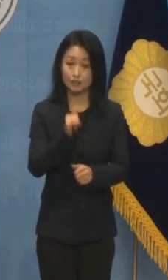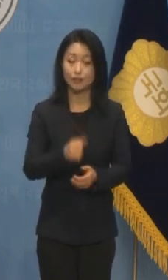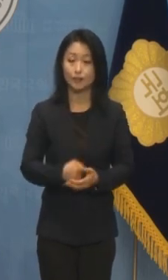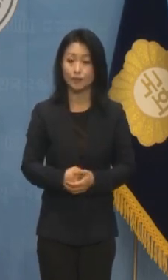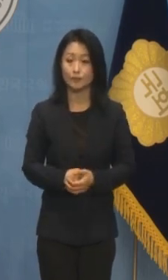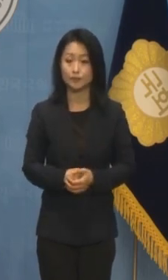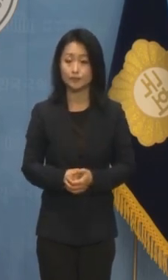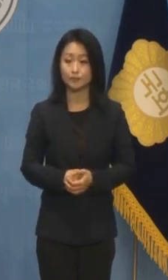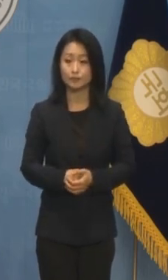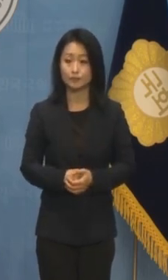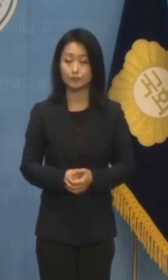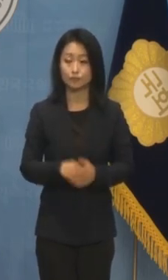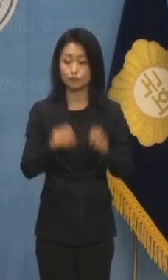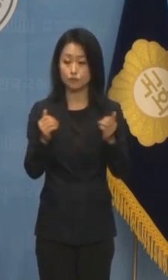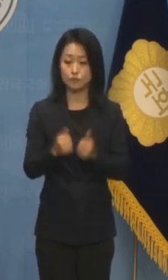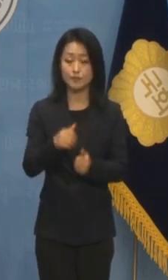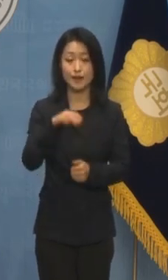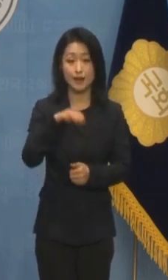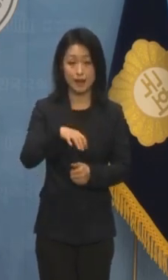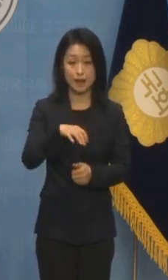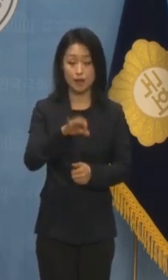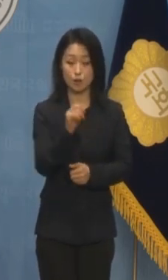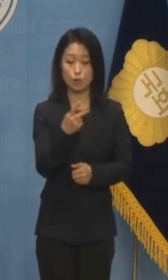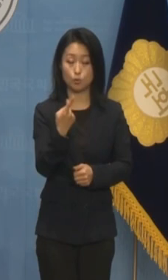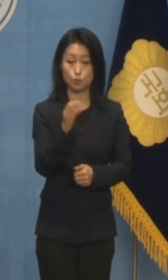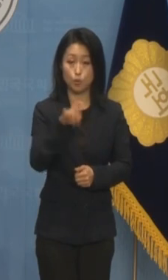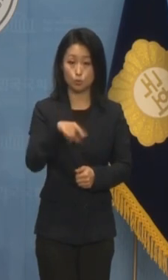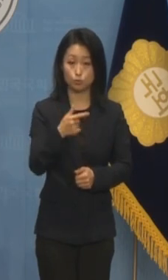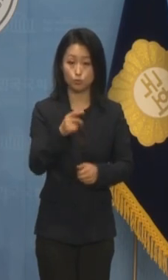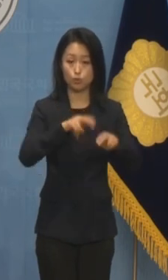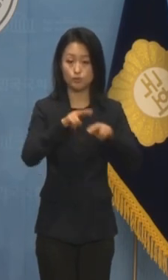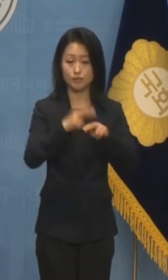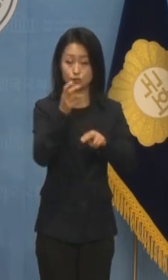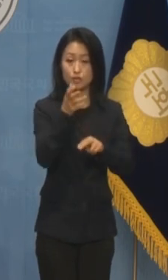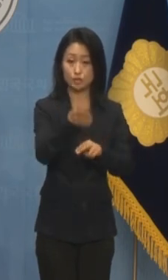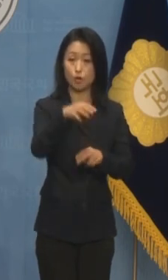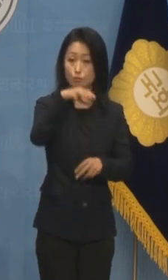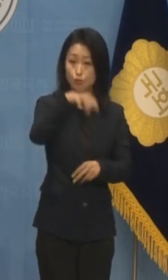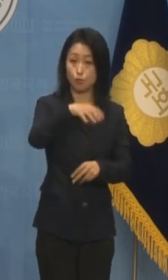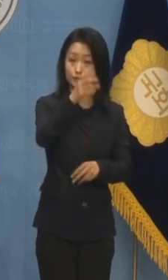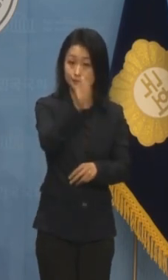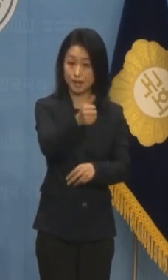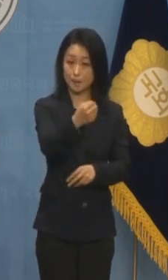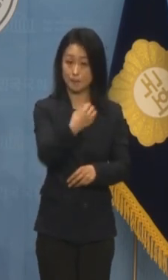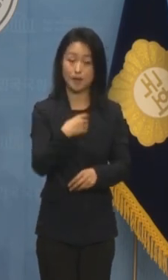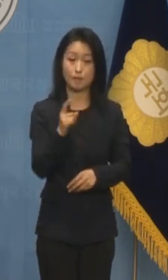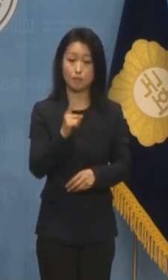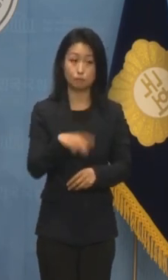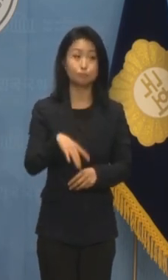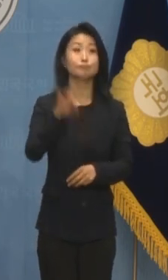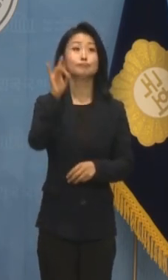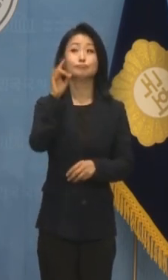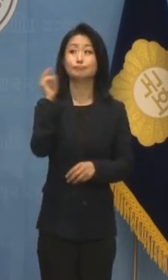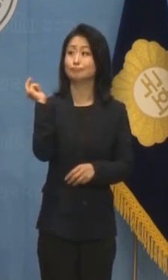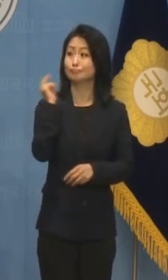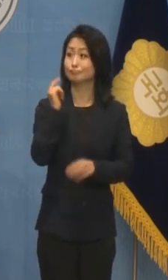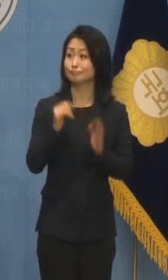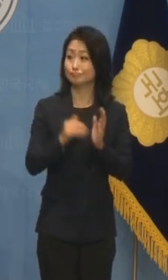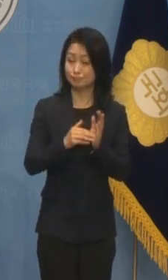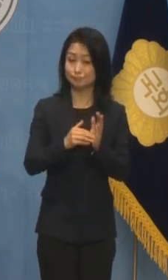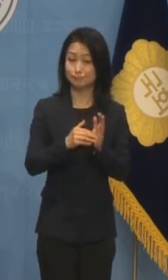덧붙였습니다. 국회에 출석한 오동훈 고위공직자 범죄수사처장은 처음 듣는